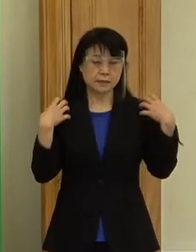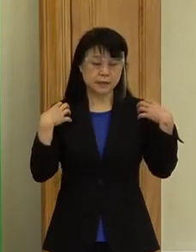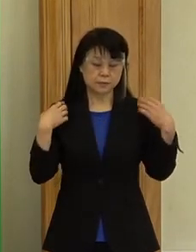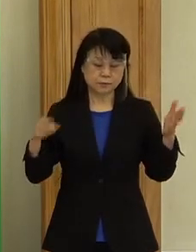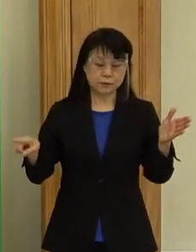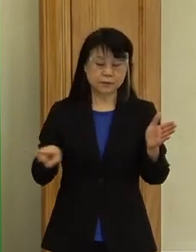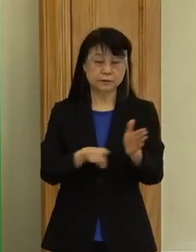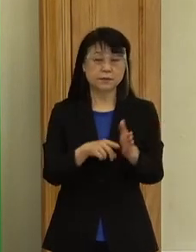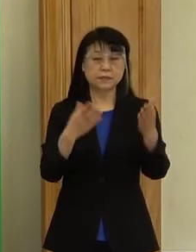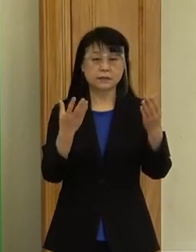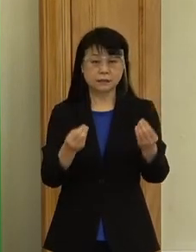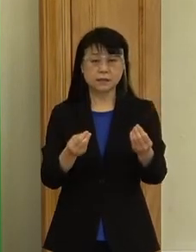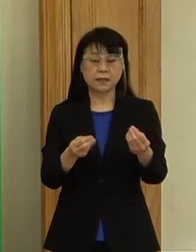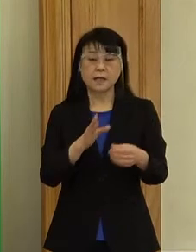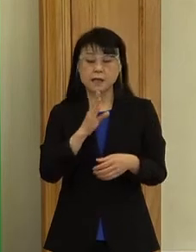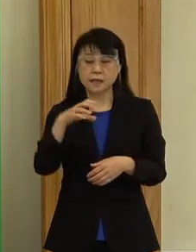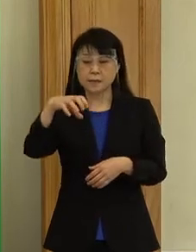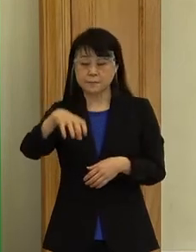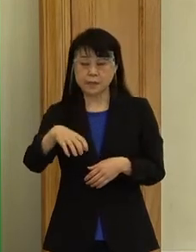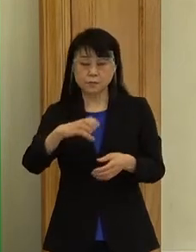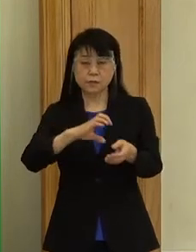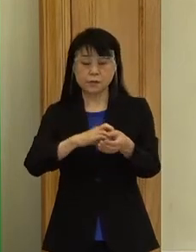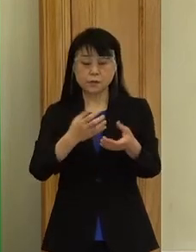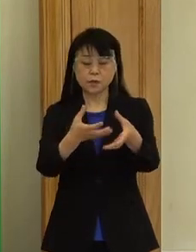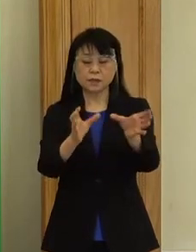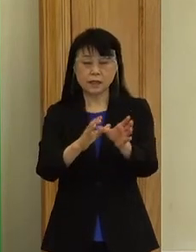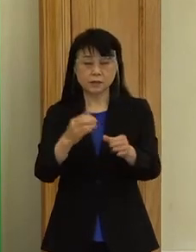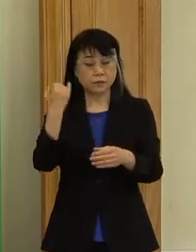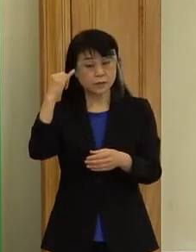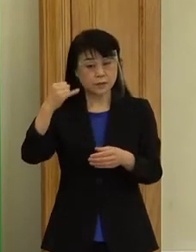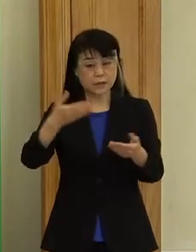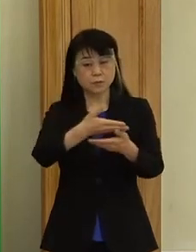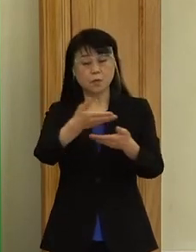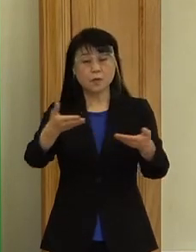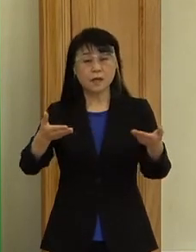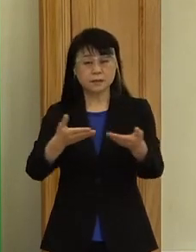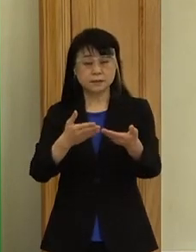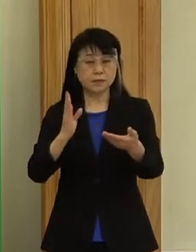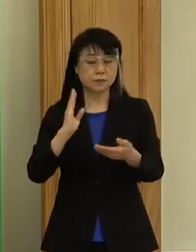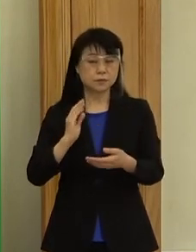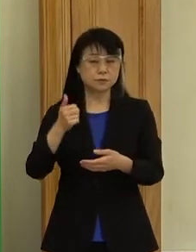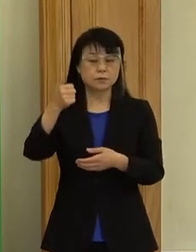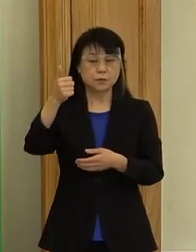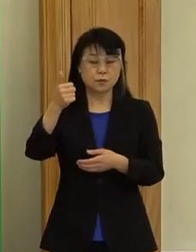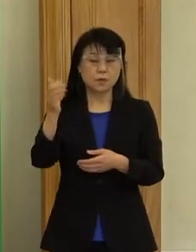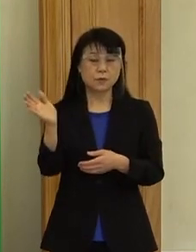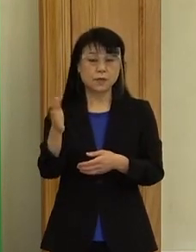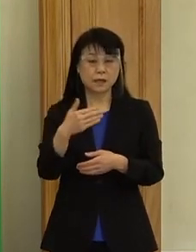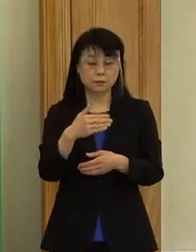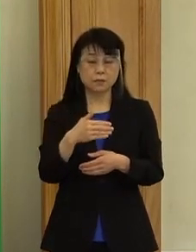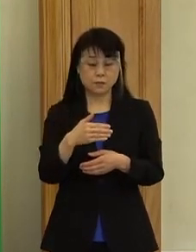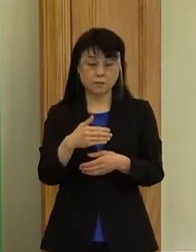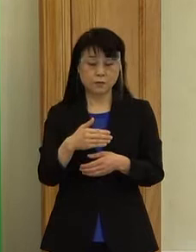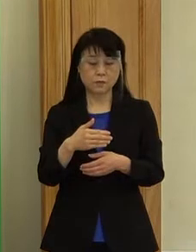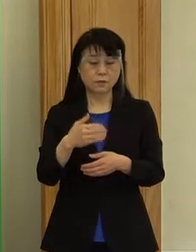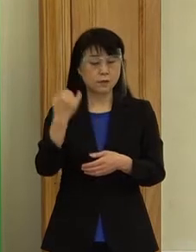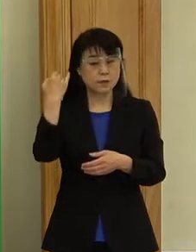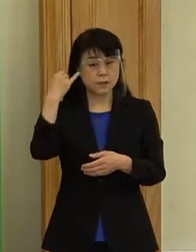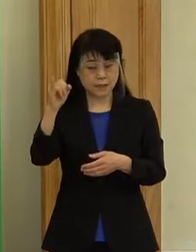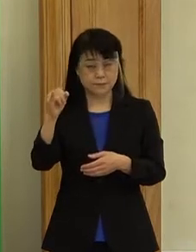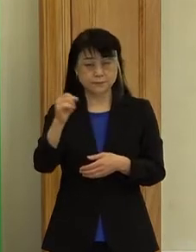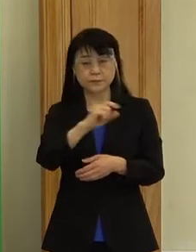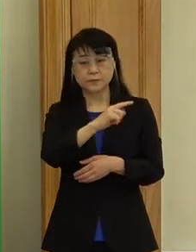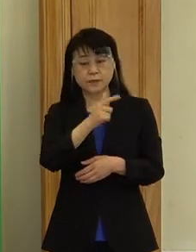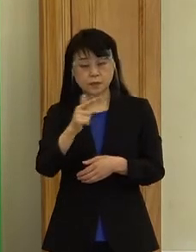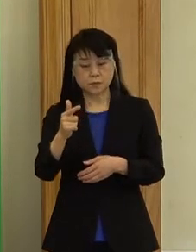やっていただいたことでありまして、まあ、その現場で医療機関と意見交換をしていらっしゃる首長さんからの昨日のご意見、それも本当に複